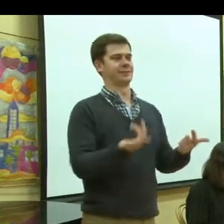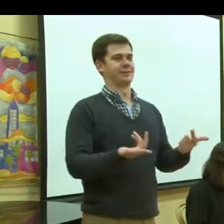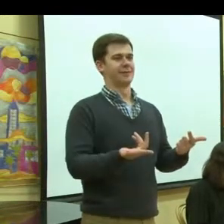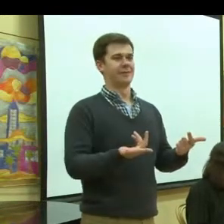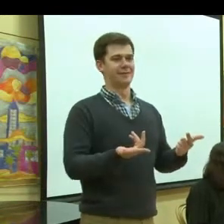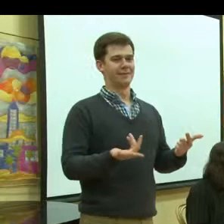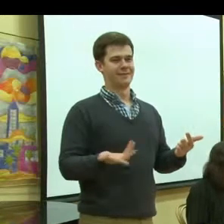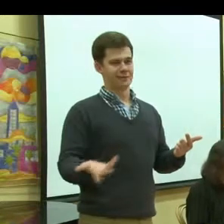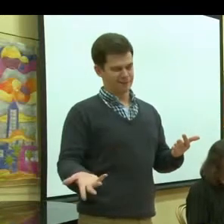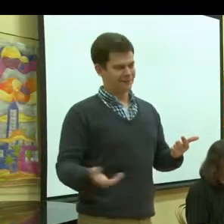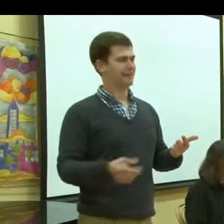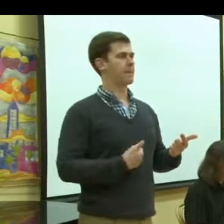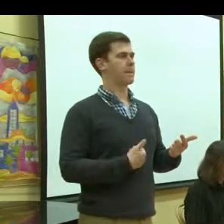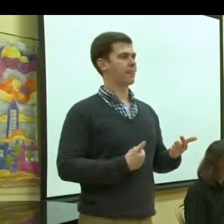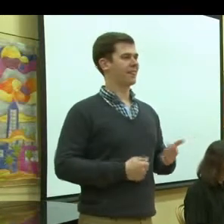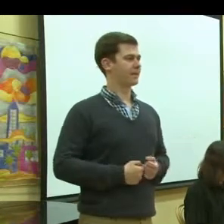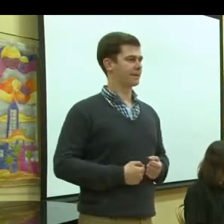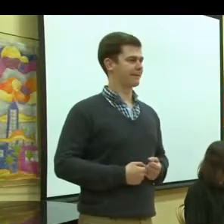Lato na przykład.